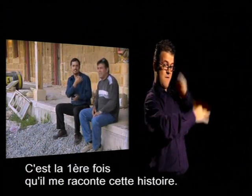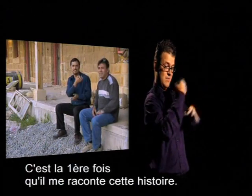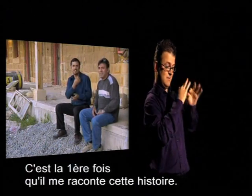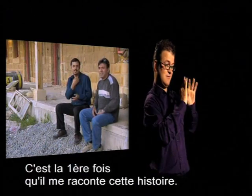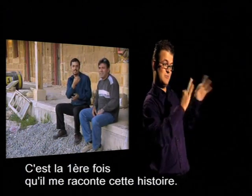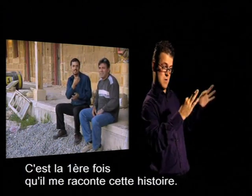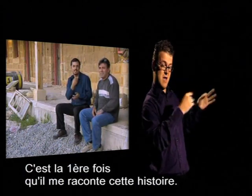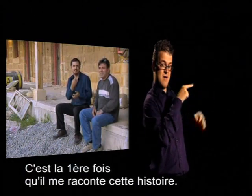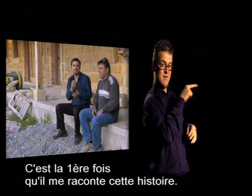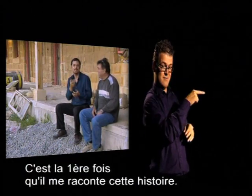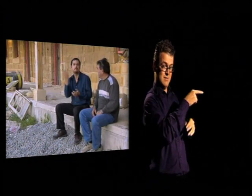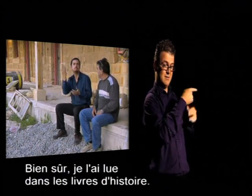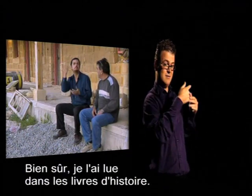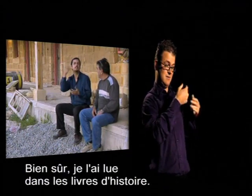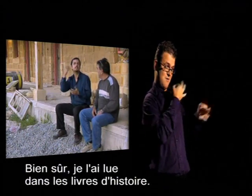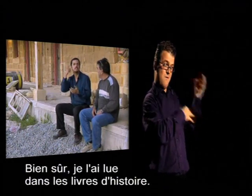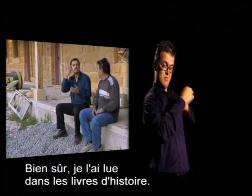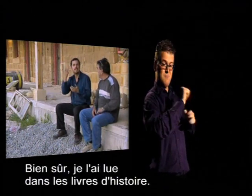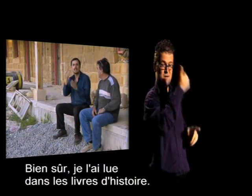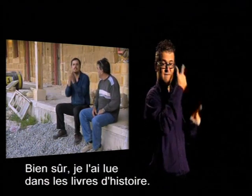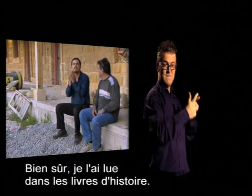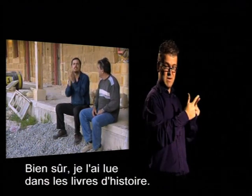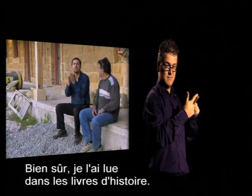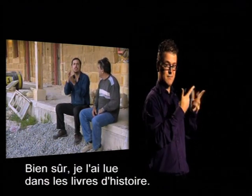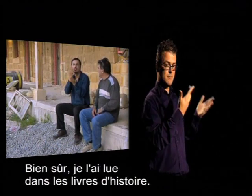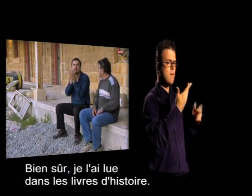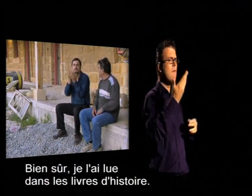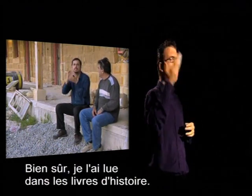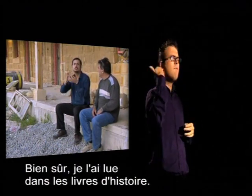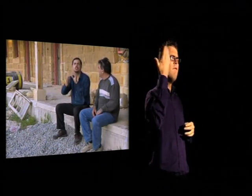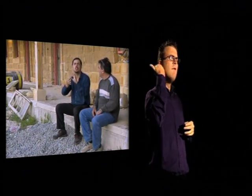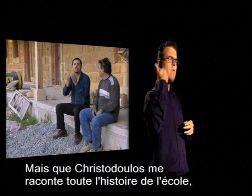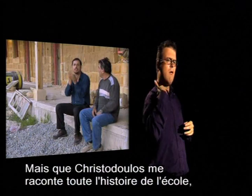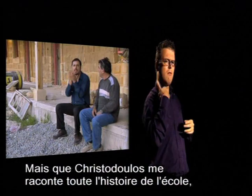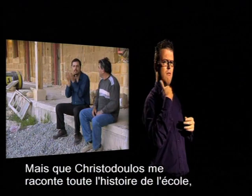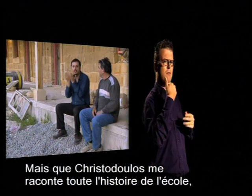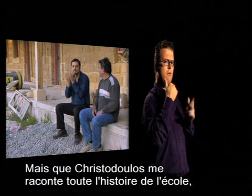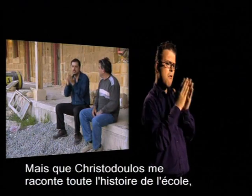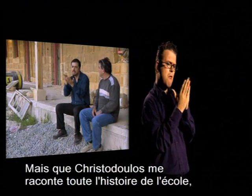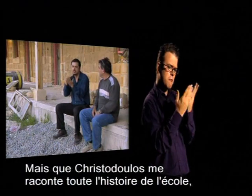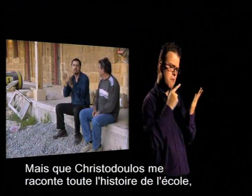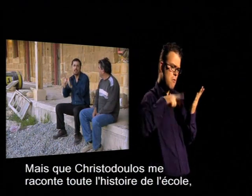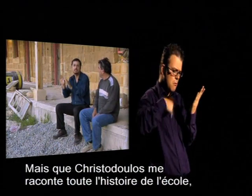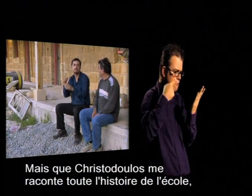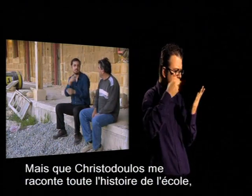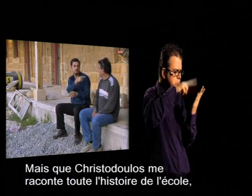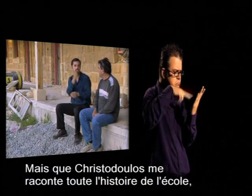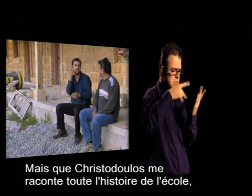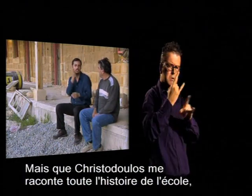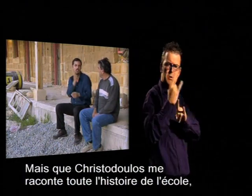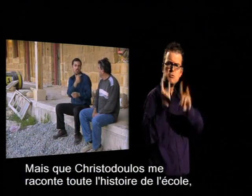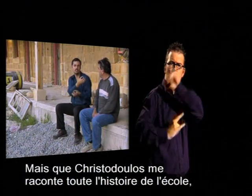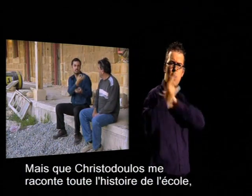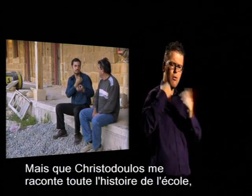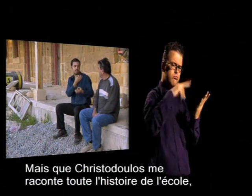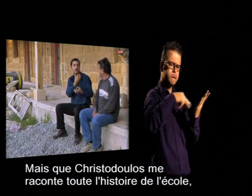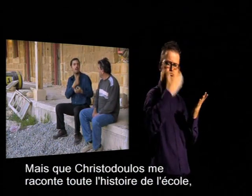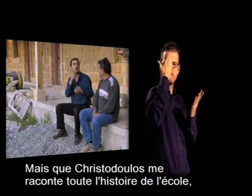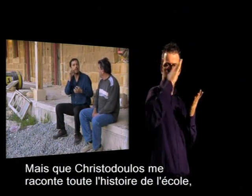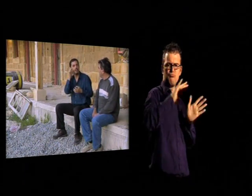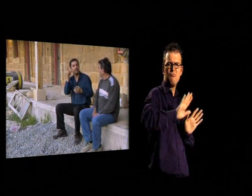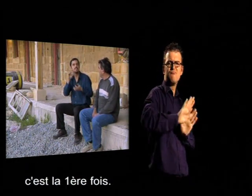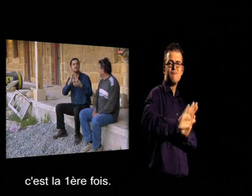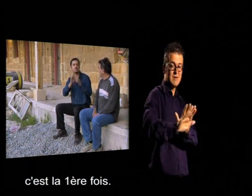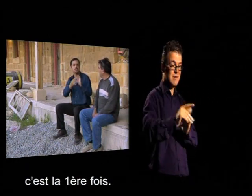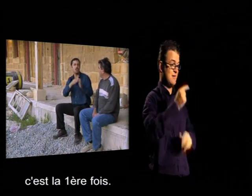première fois qu'ils me racontent cette histoire. Bien sûr, je l'ai lu dans les livres d'histoire. Mais que Christo Doulos me la raconte comme ça, toute son histoire et celle de